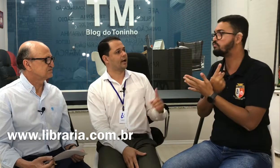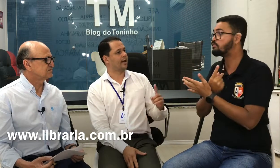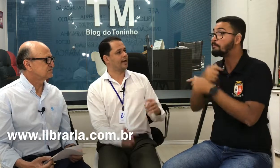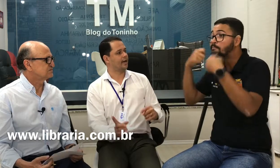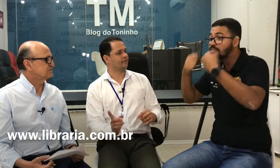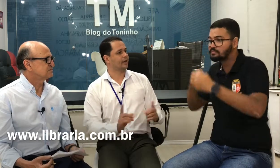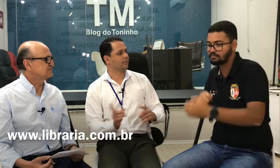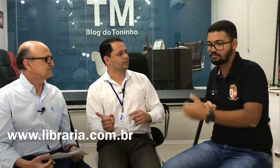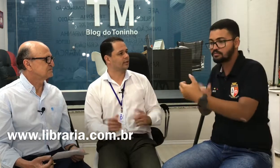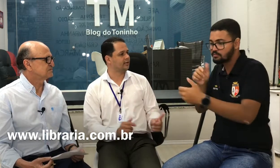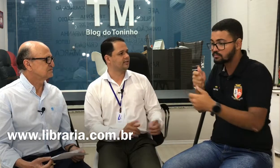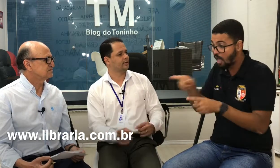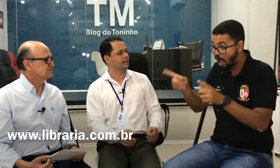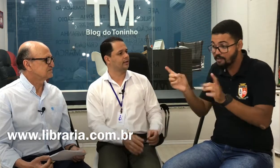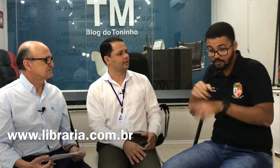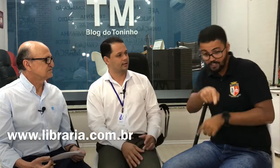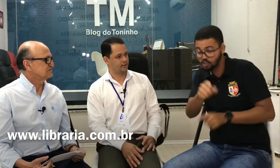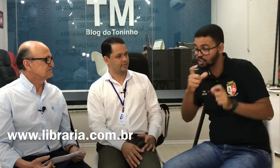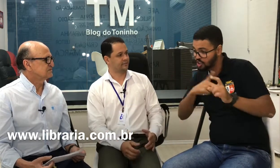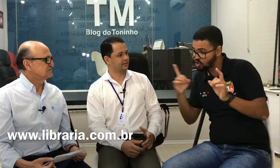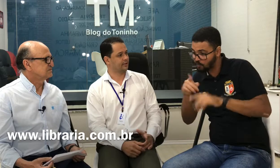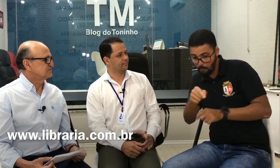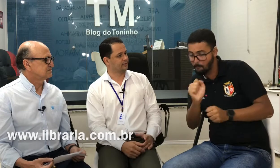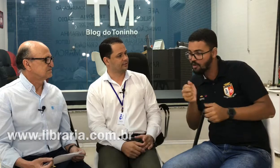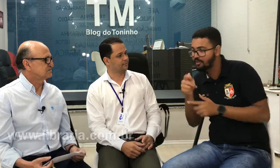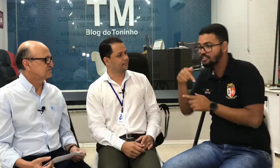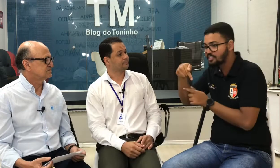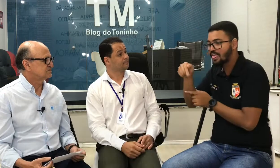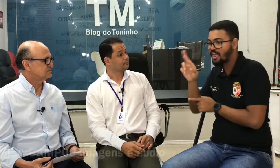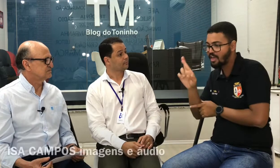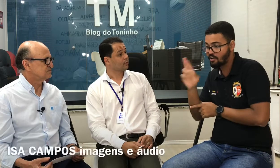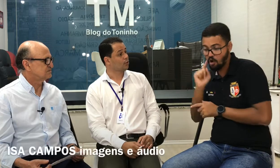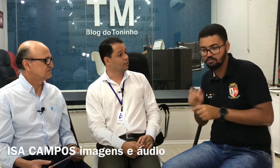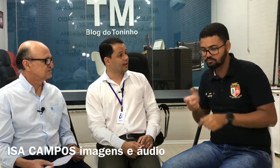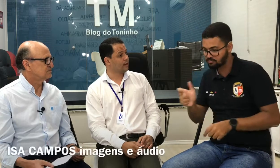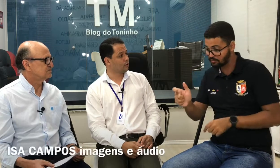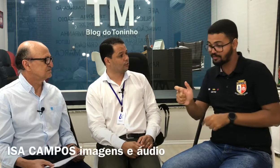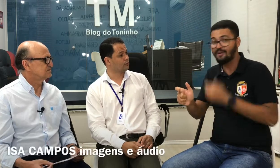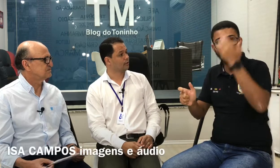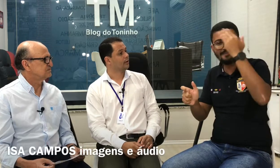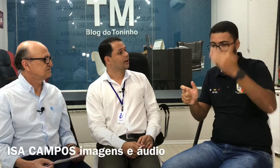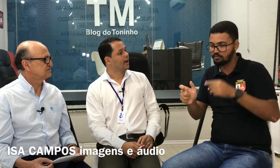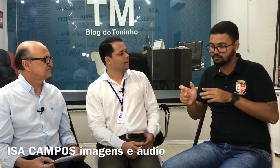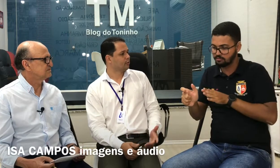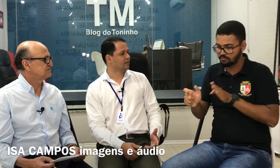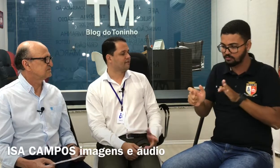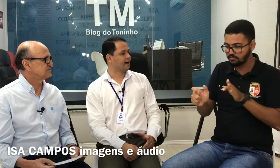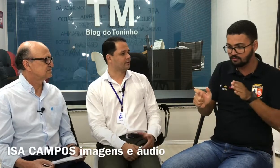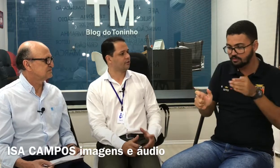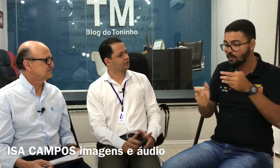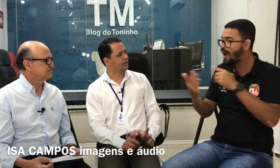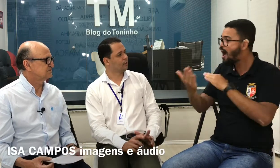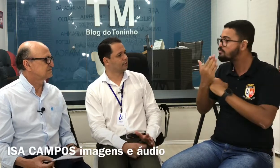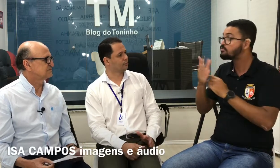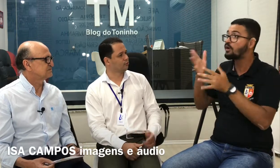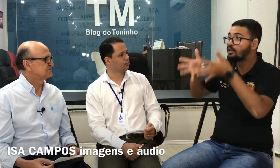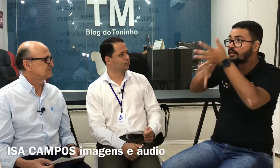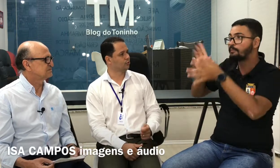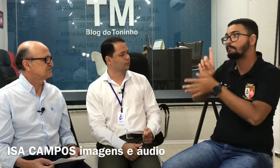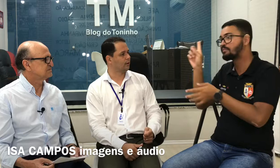fica apontando assim ali, mas se você tem, por exemplo, um QR Code, é muito mais fácil. Só chega, mostra para o surdo aponta o